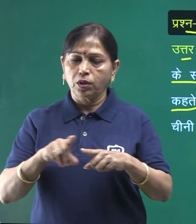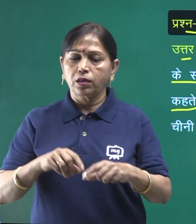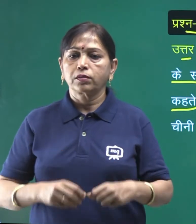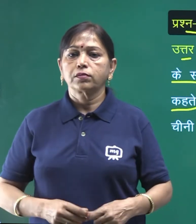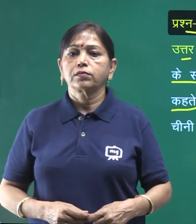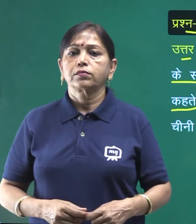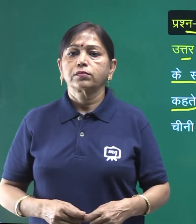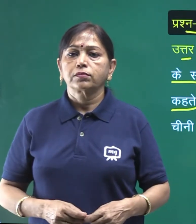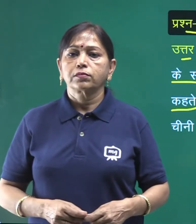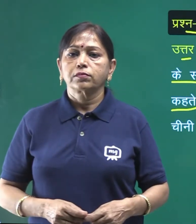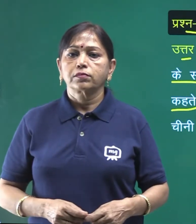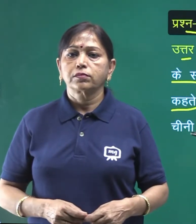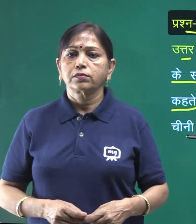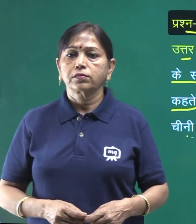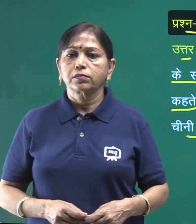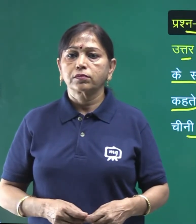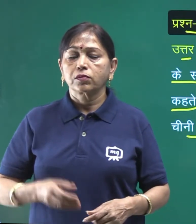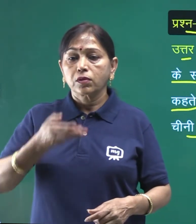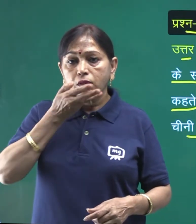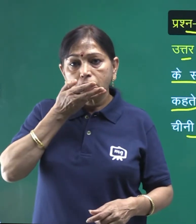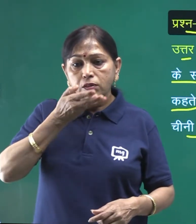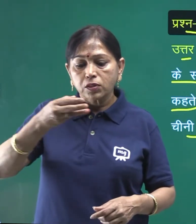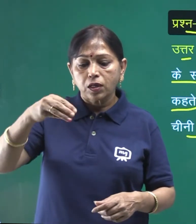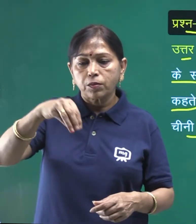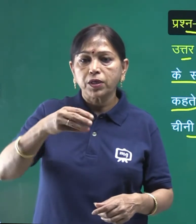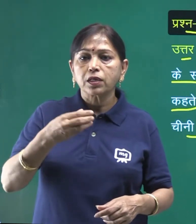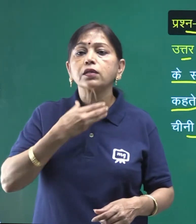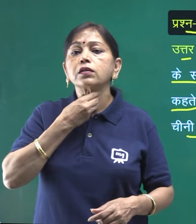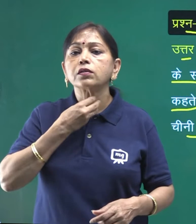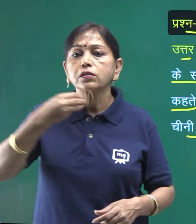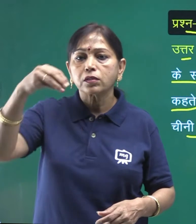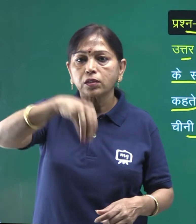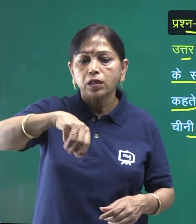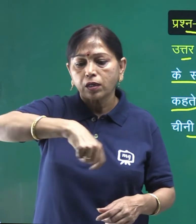उदाहरण जल में चीनी का घोल।